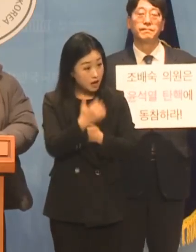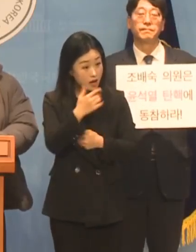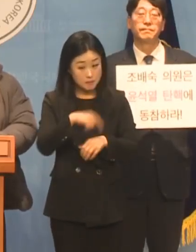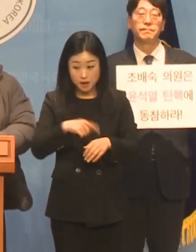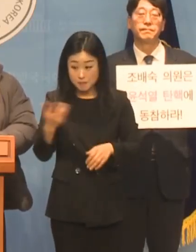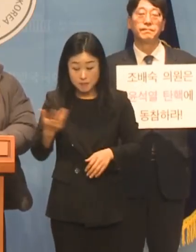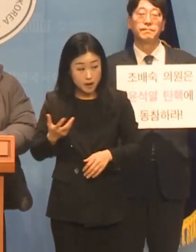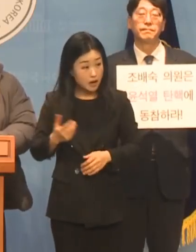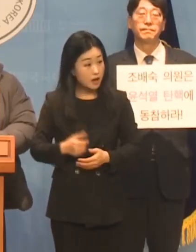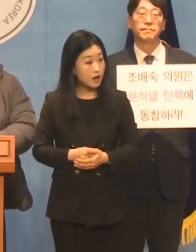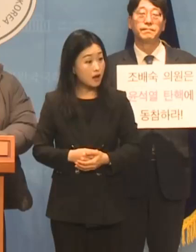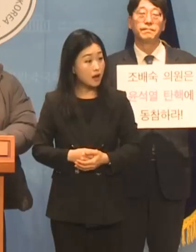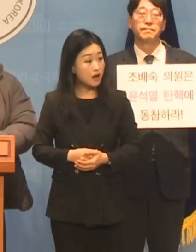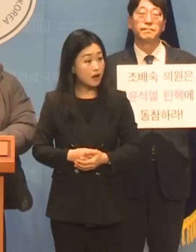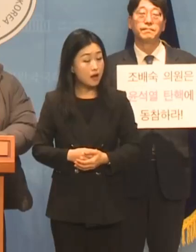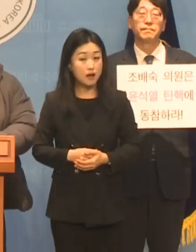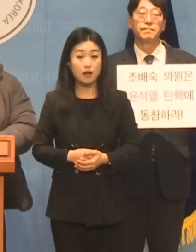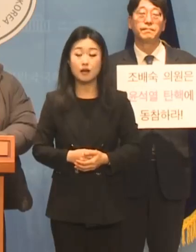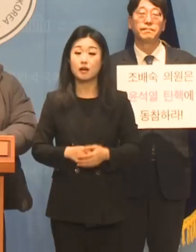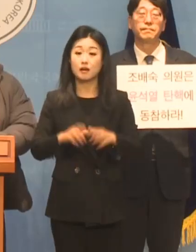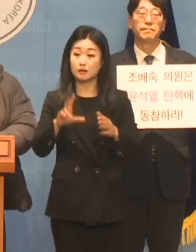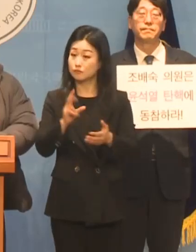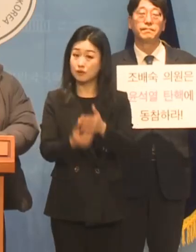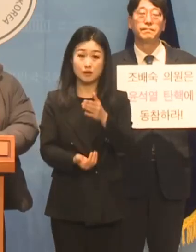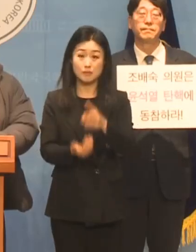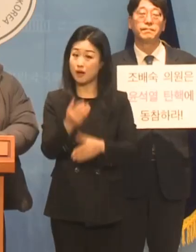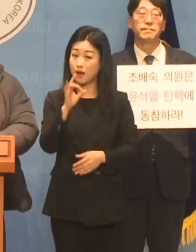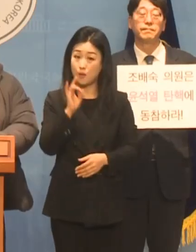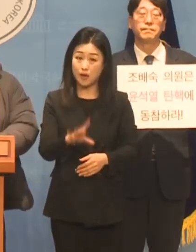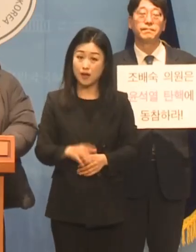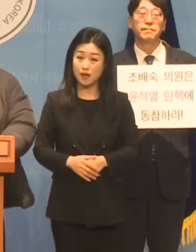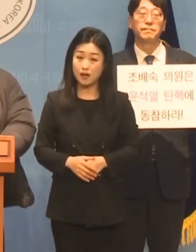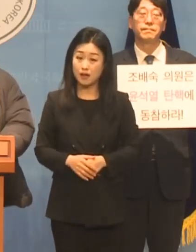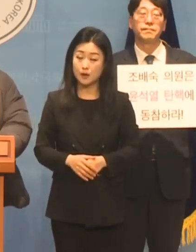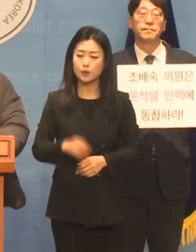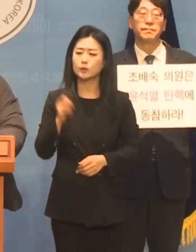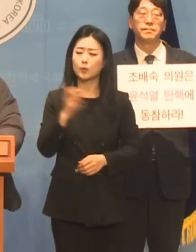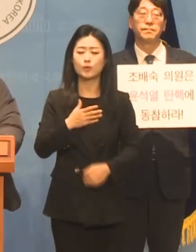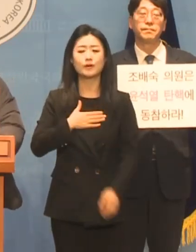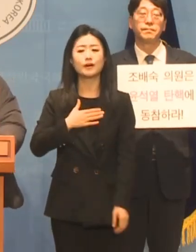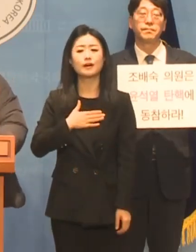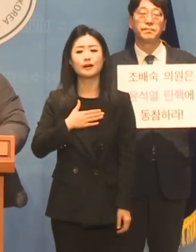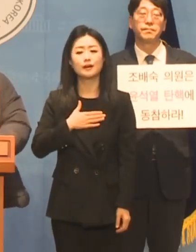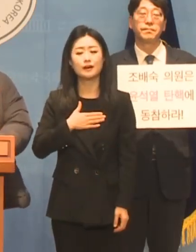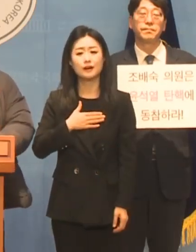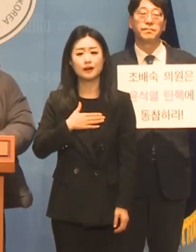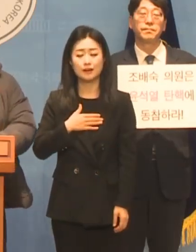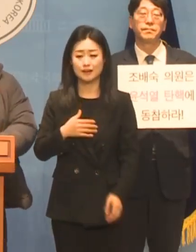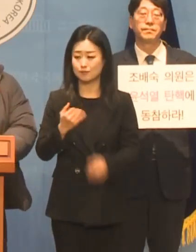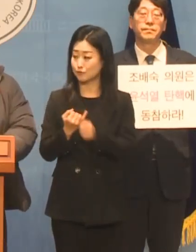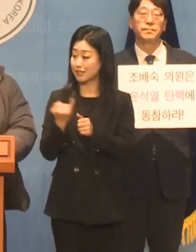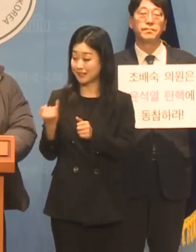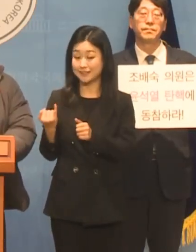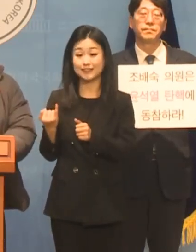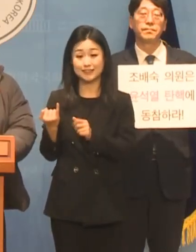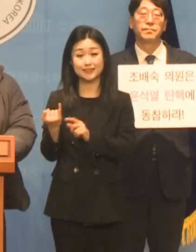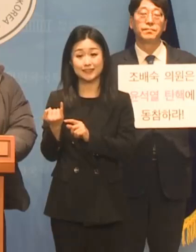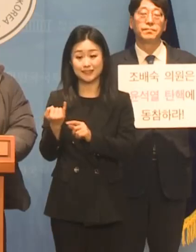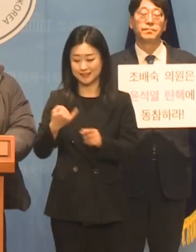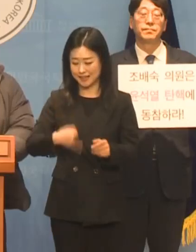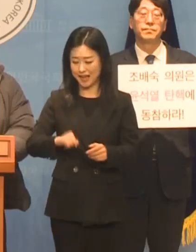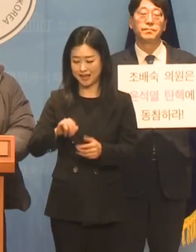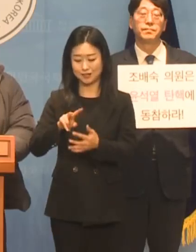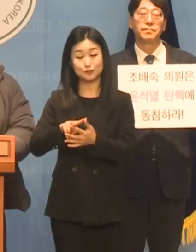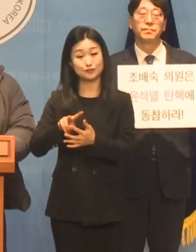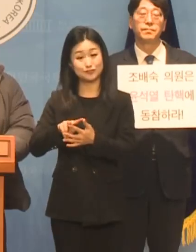하고 있습니다. 이런 일들이 일어나서는 안 되는데, 특히 저 같은 경우는 우리 그 집사람과 딸